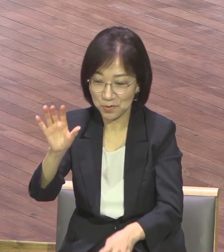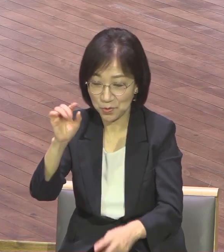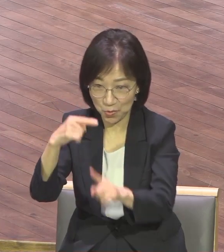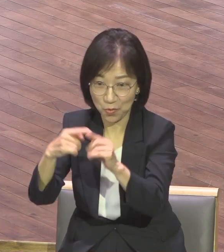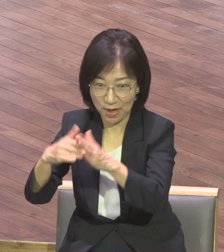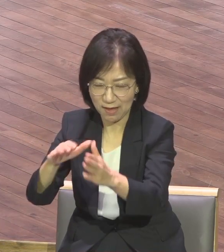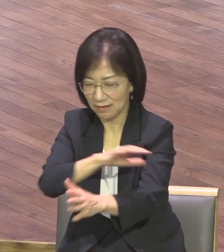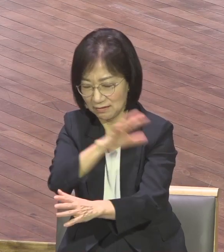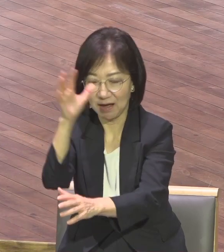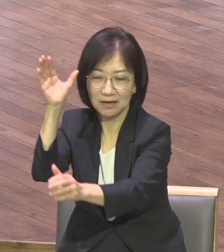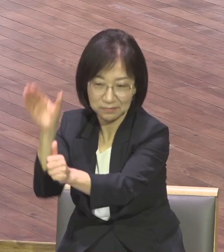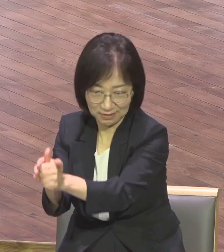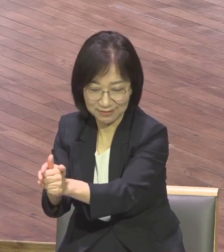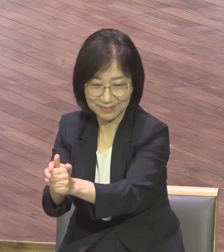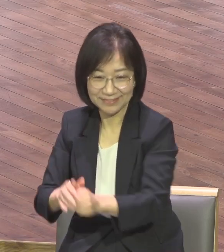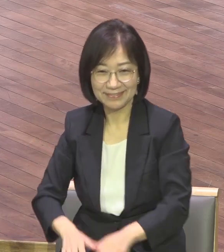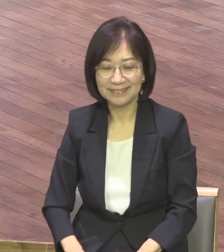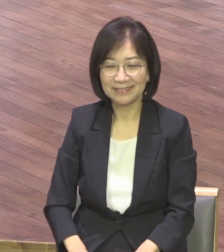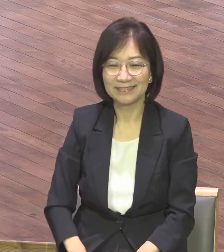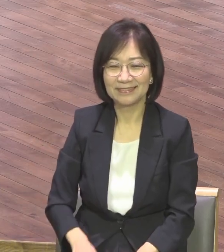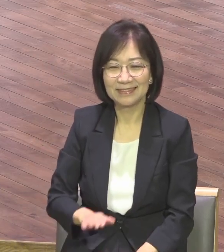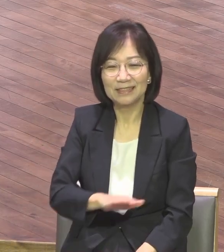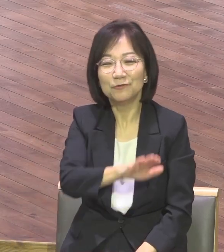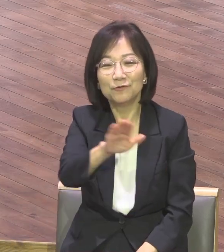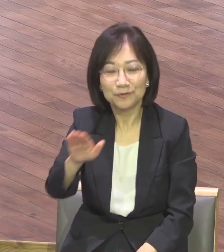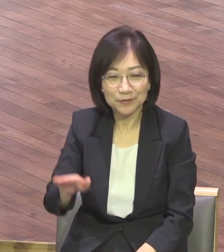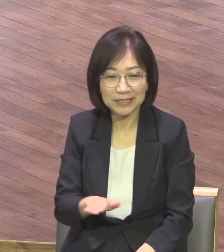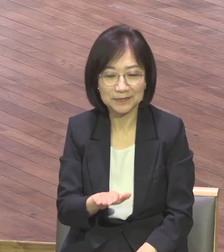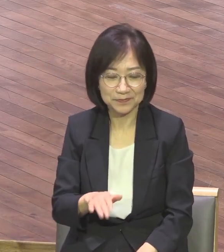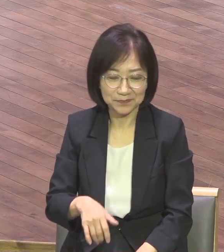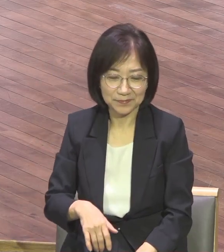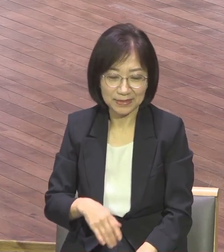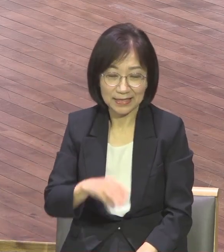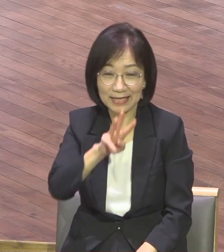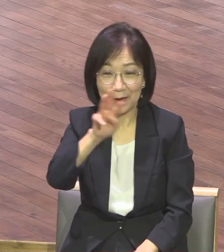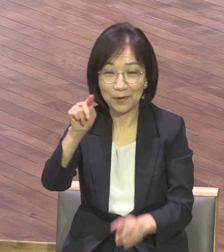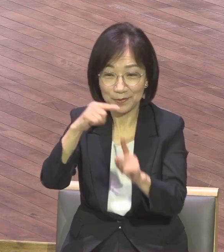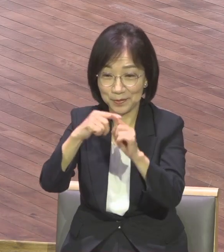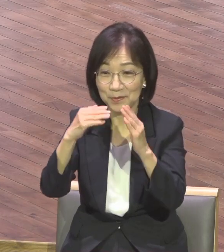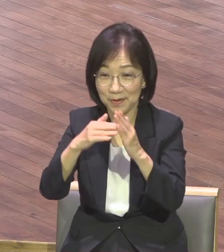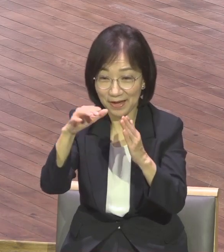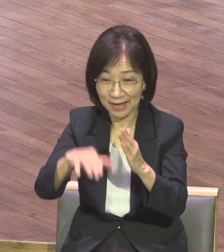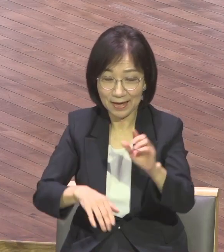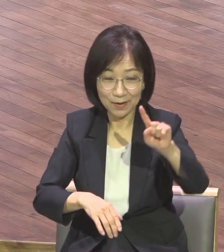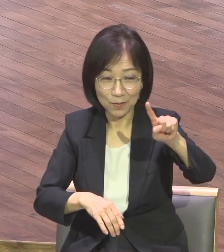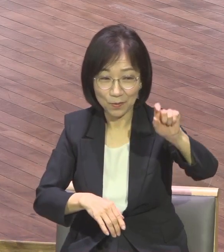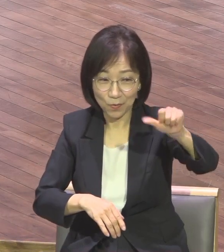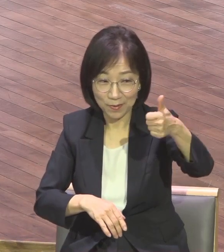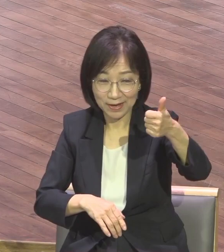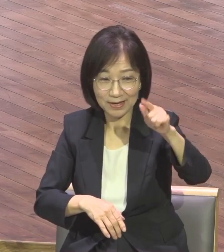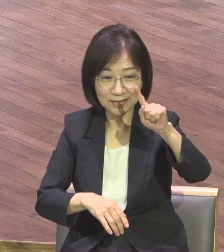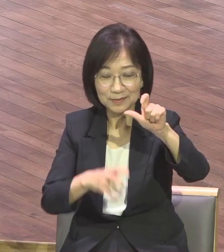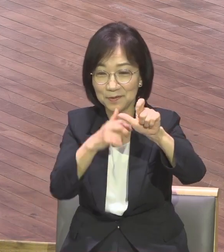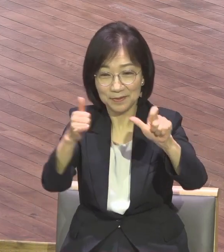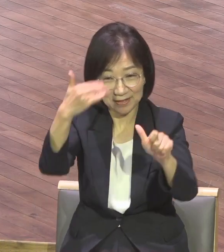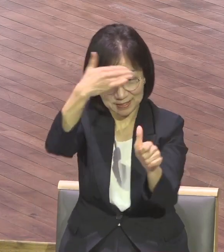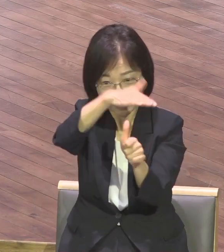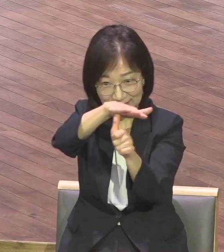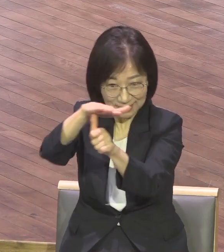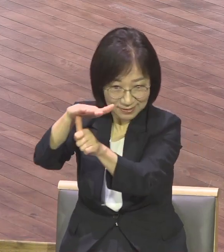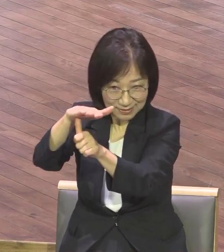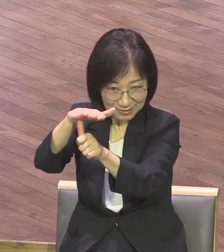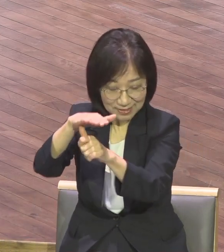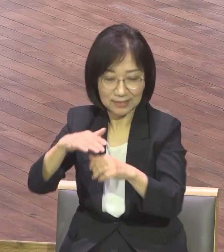본당 헌당했습니다. 이제 세밀하게 237개 나라를 살릴 수 있는 그 나라를 위해 기도하고 이제 그냥 뭘